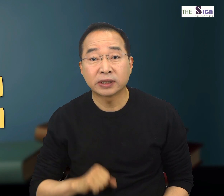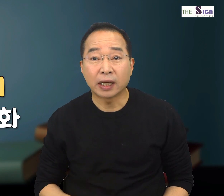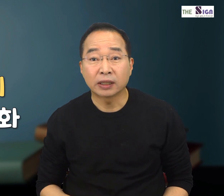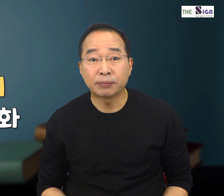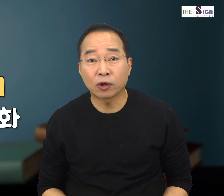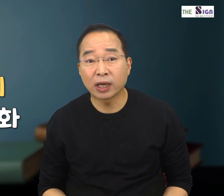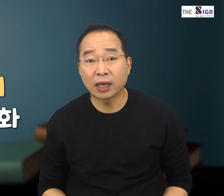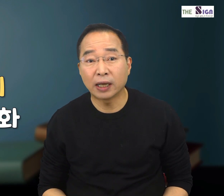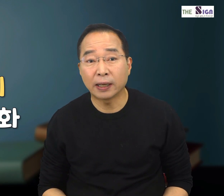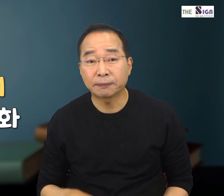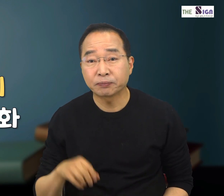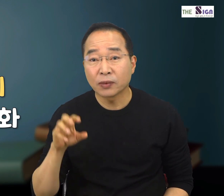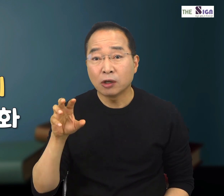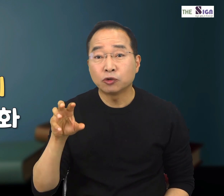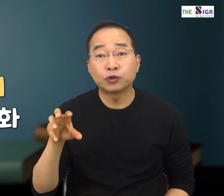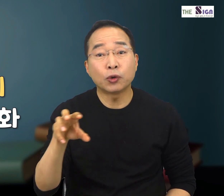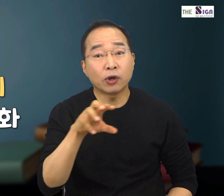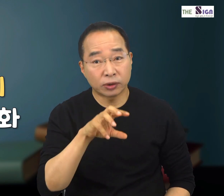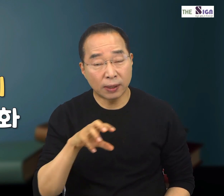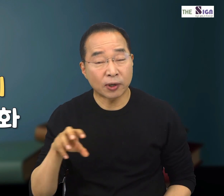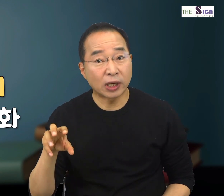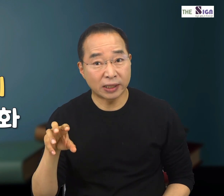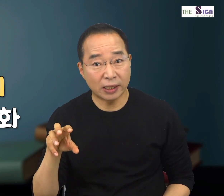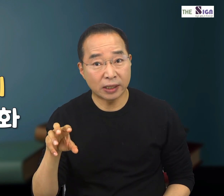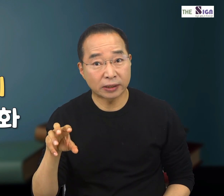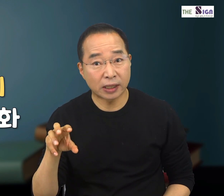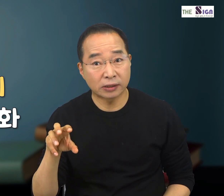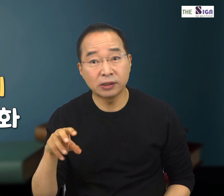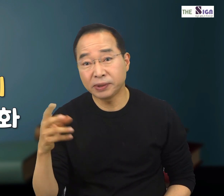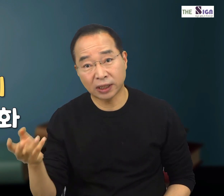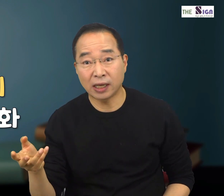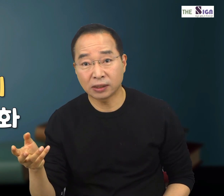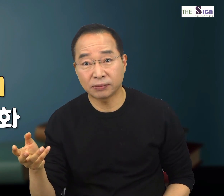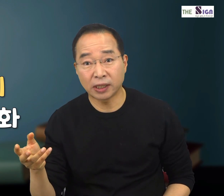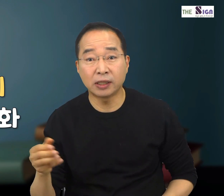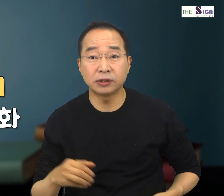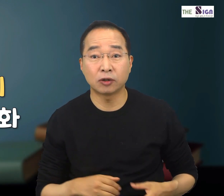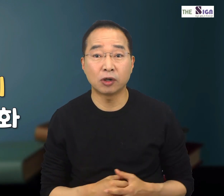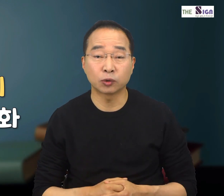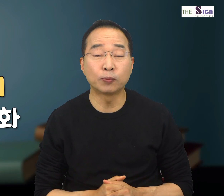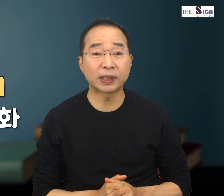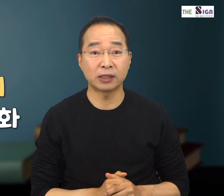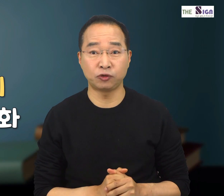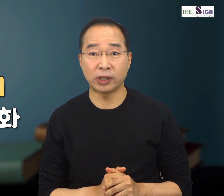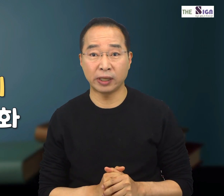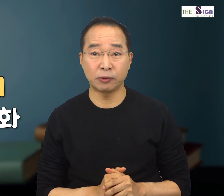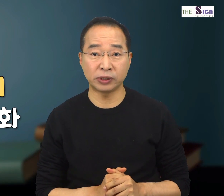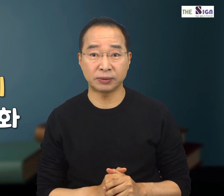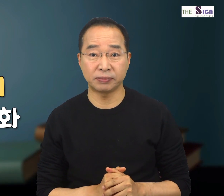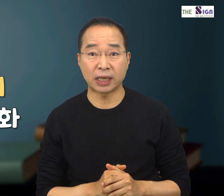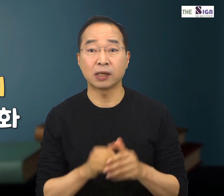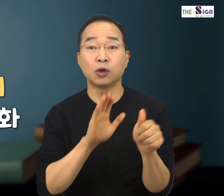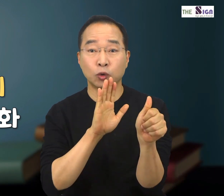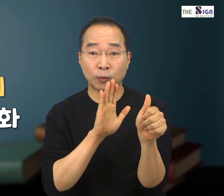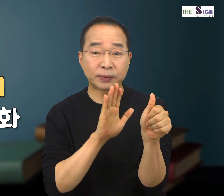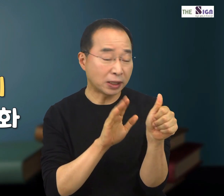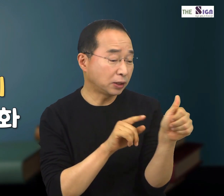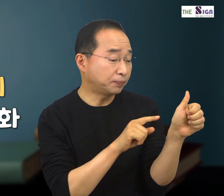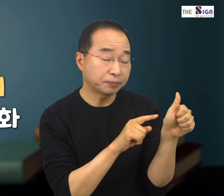그 변화가 수동이 어떻게 변화되느냐에 따라서 의미가 달라집니다. 예를 들어 돕다를 수화해 보겠습니다. 돕다는